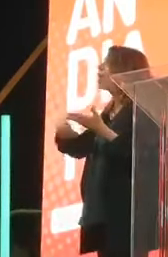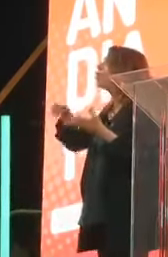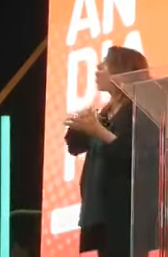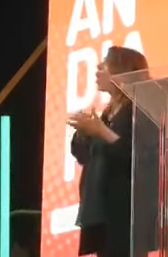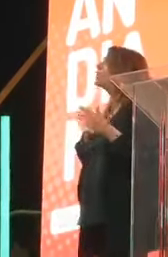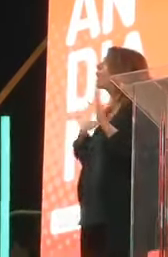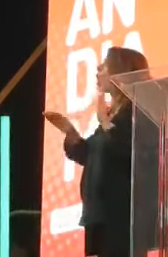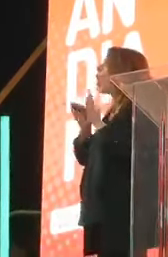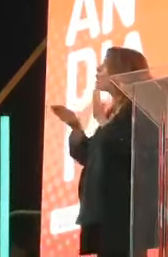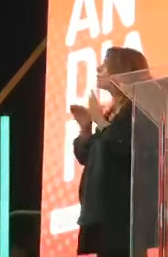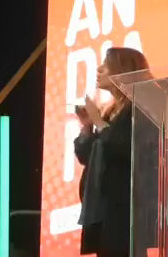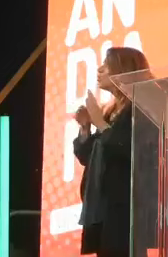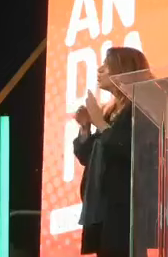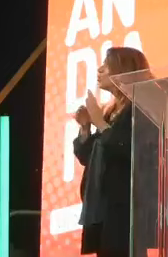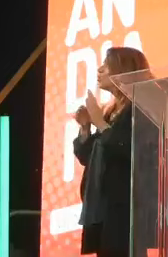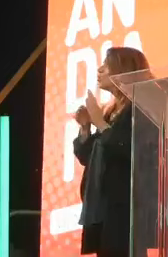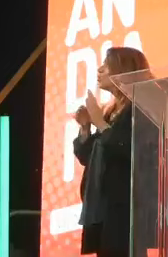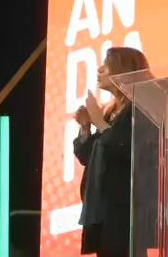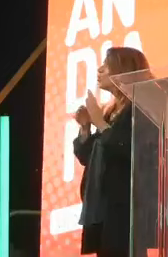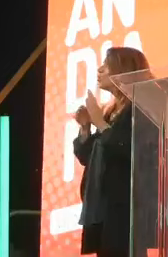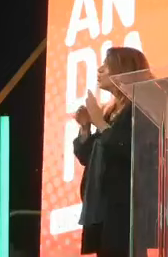riconosciamo, e perdono di importanza.